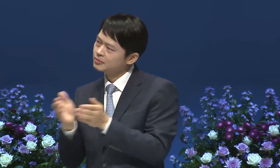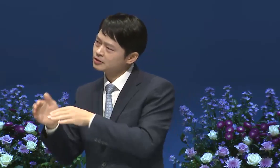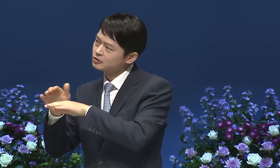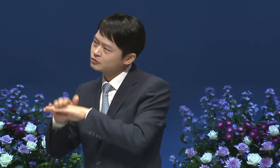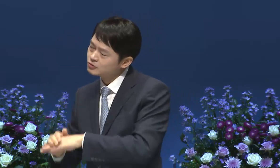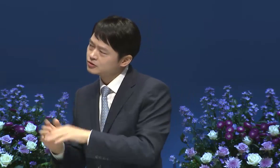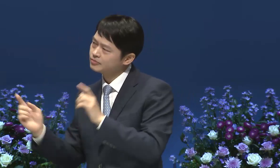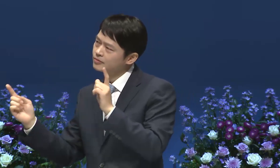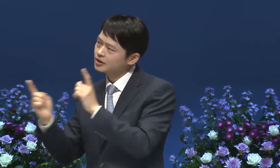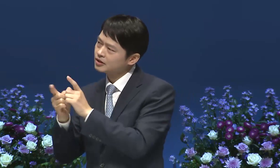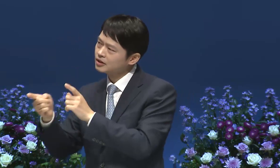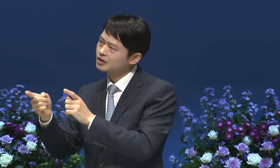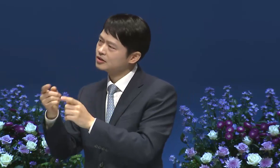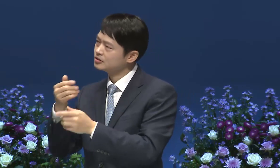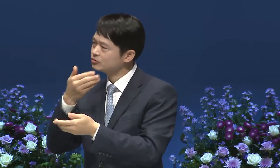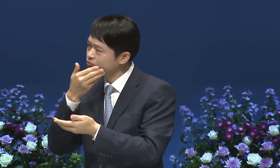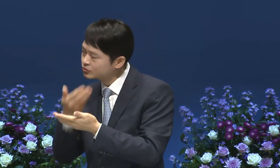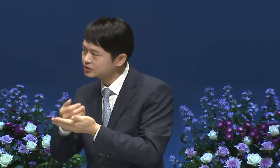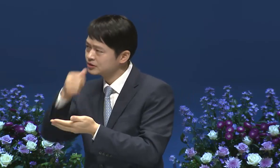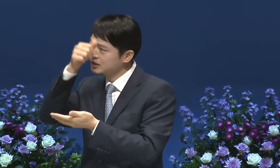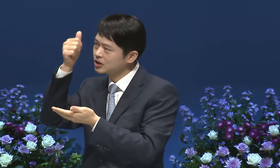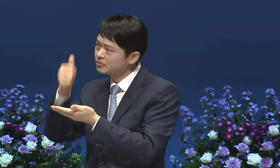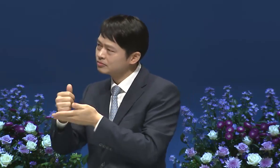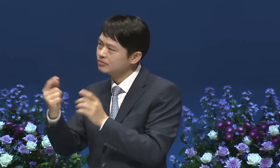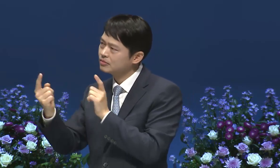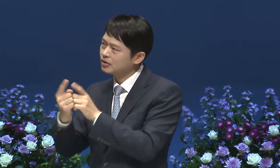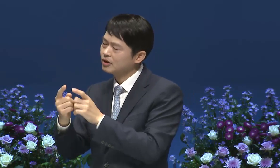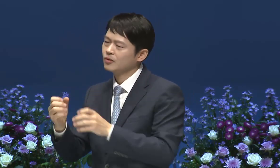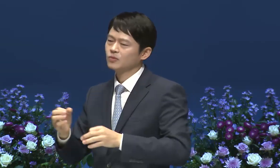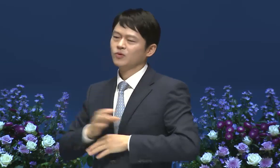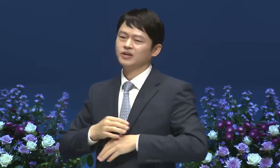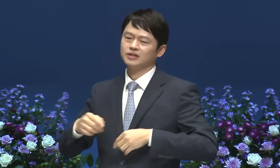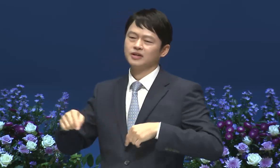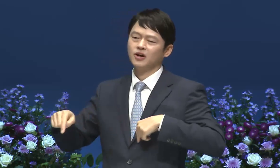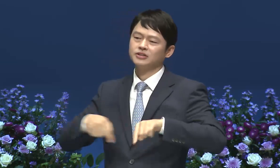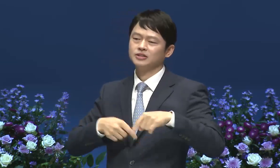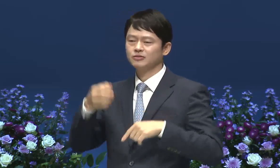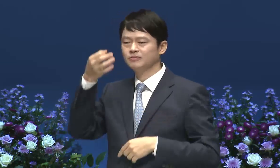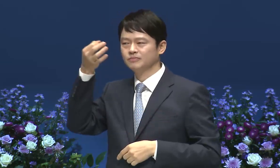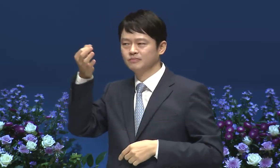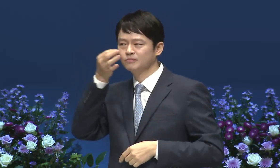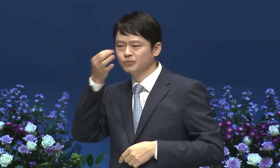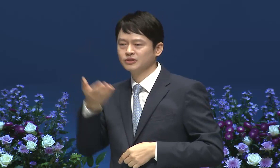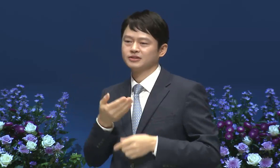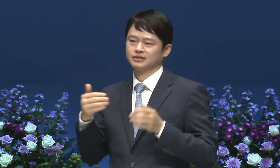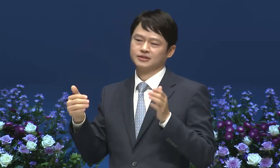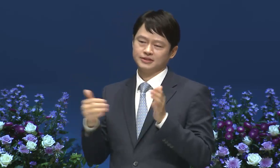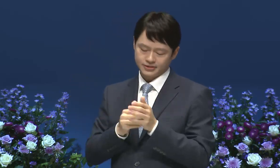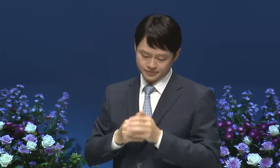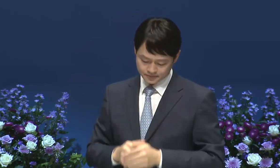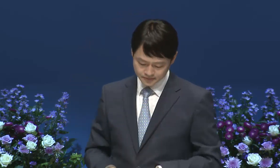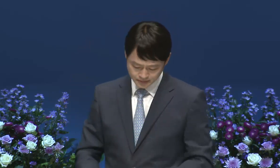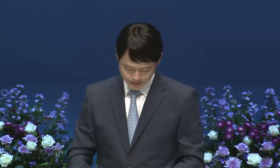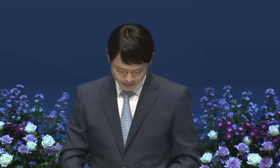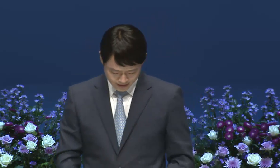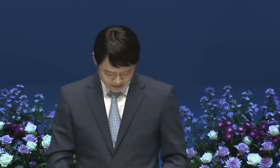하나님께서 제가 파송받기 이전에 이미 모든 것을 다 준비하셨고 거기서 그 무엇보다 이전에 페드로 장로님과의 만남의